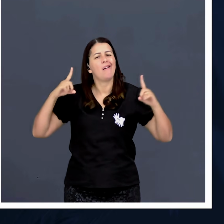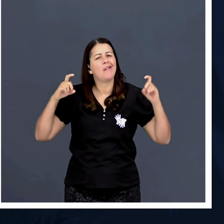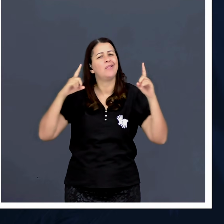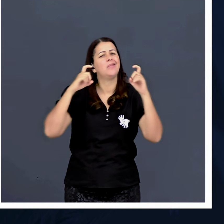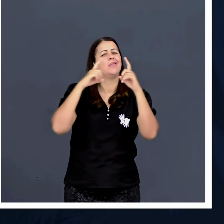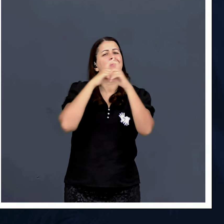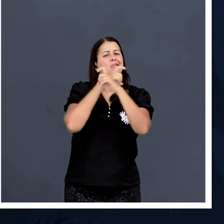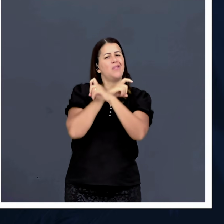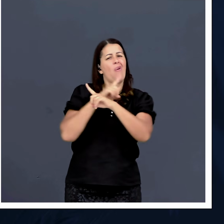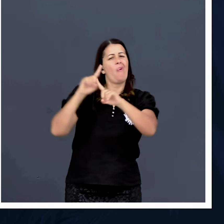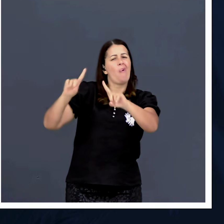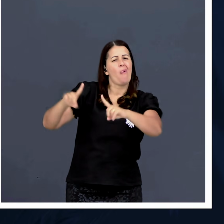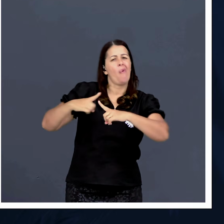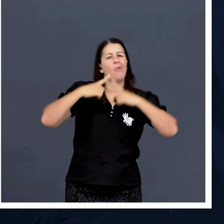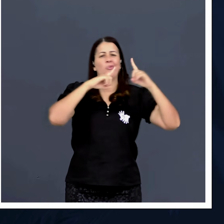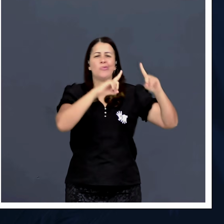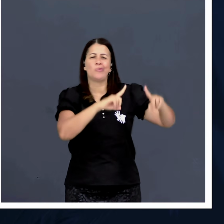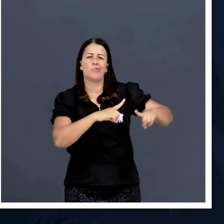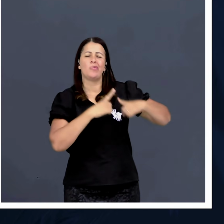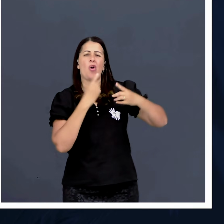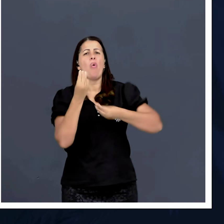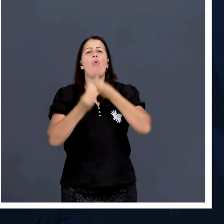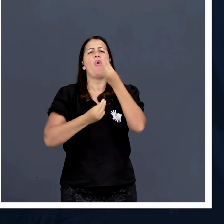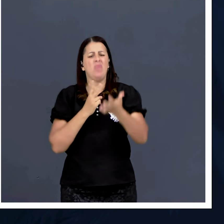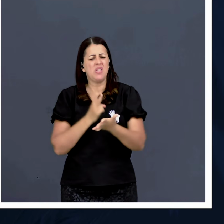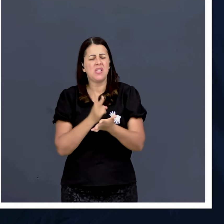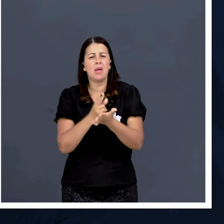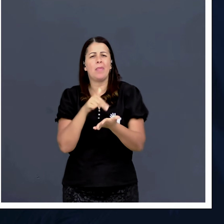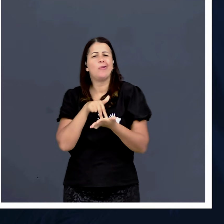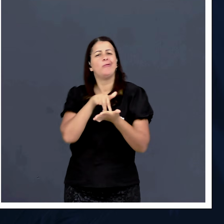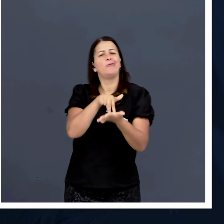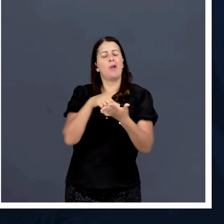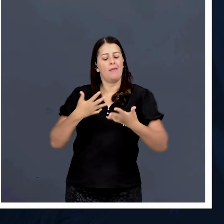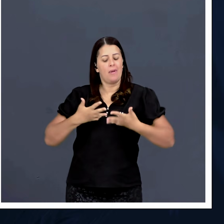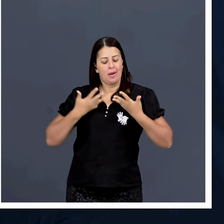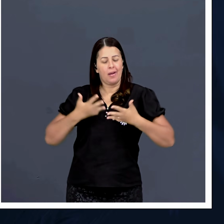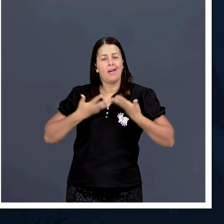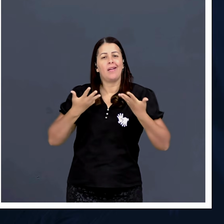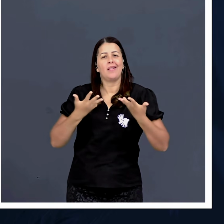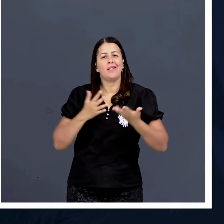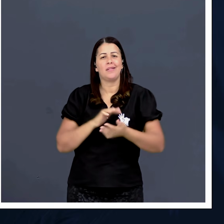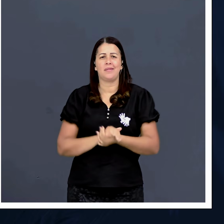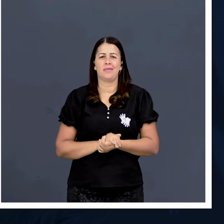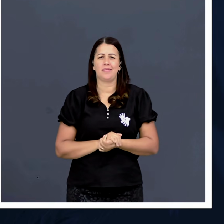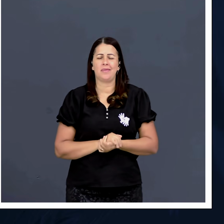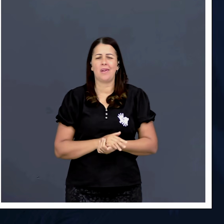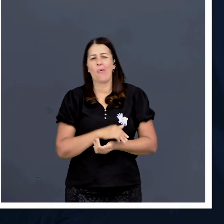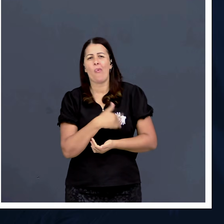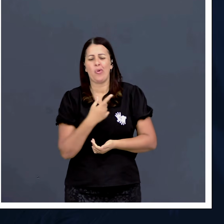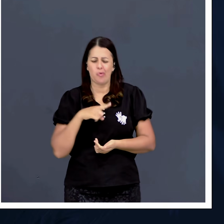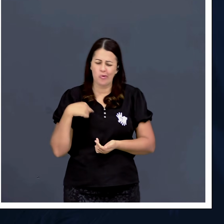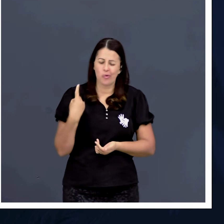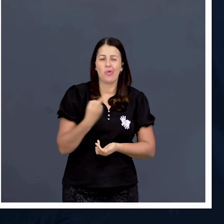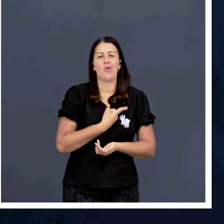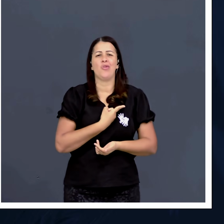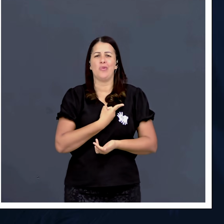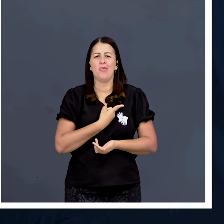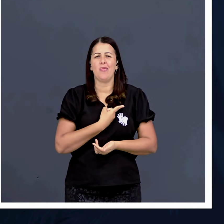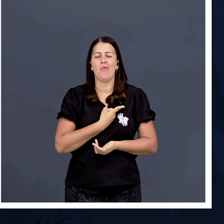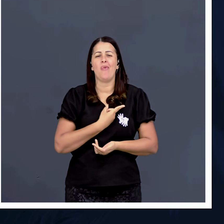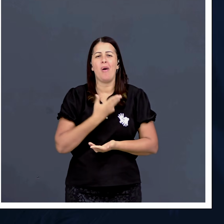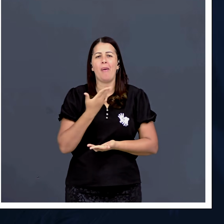dificuldades, adversidades, como então manteremos essa alegria? E quando nós somos um